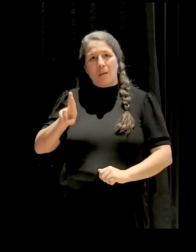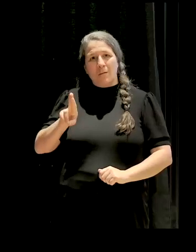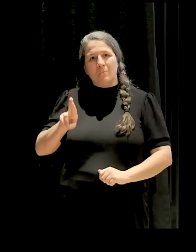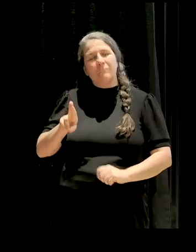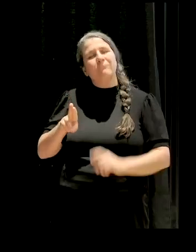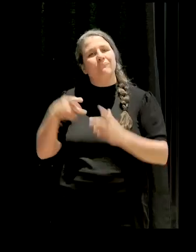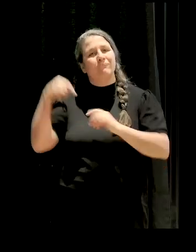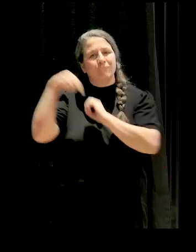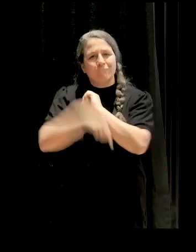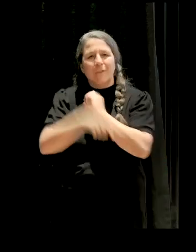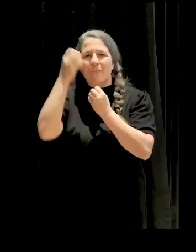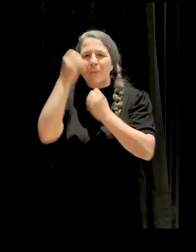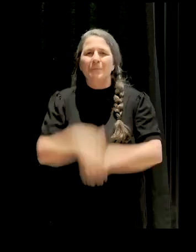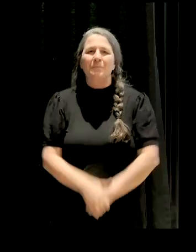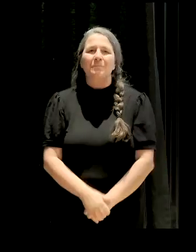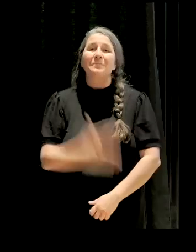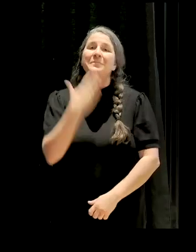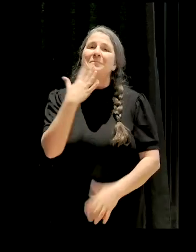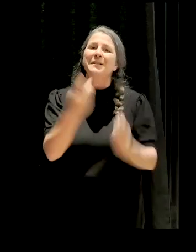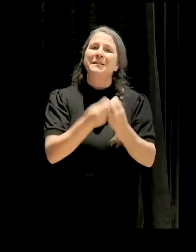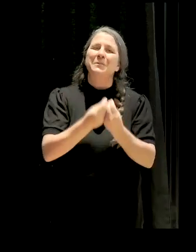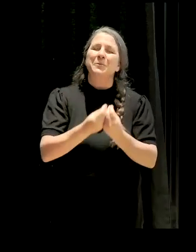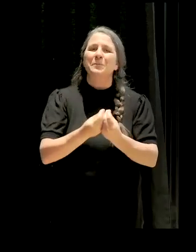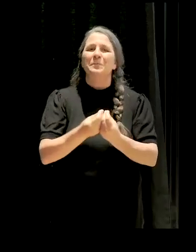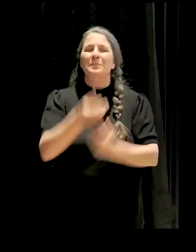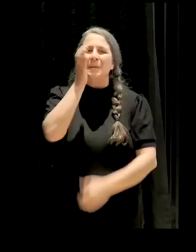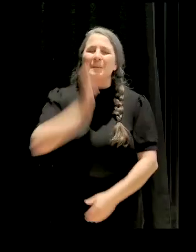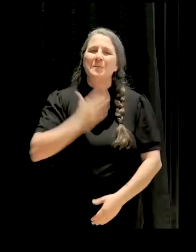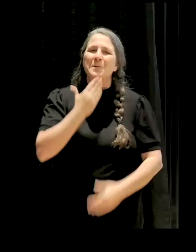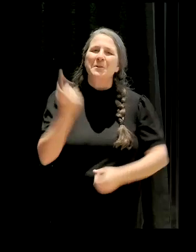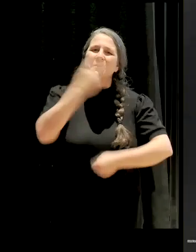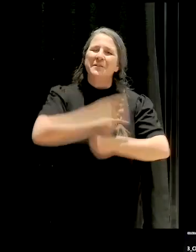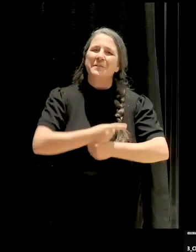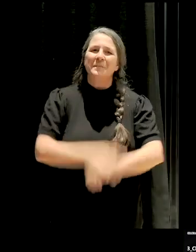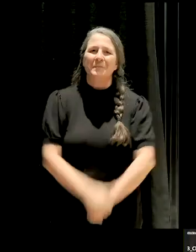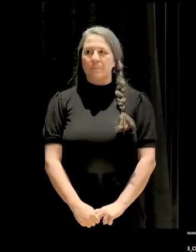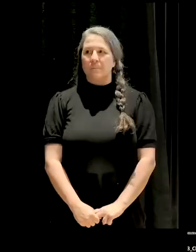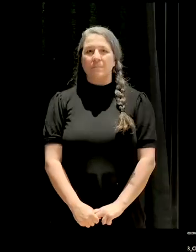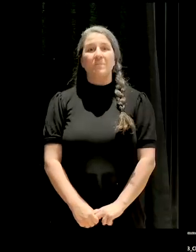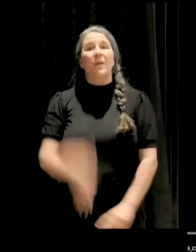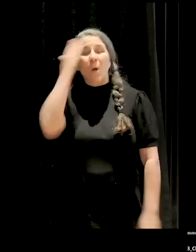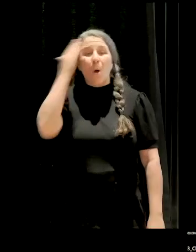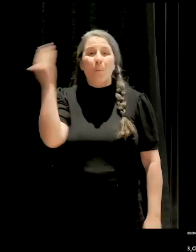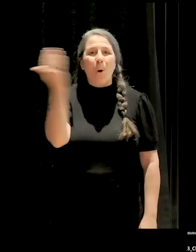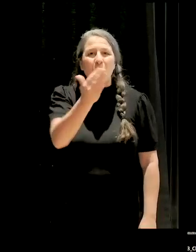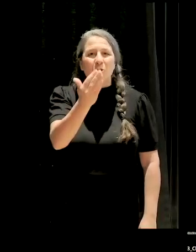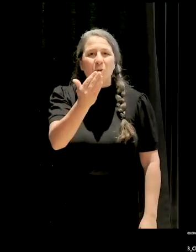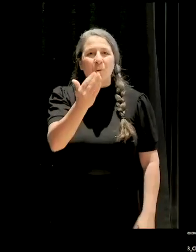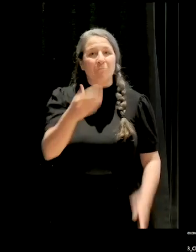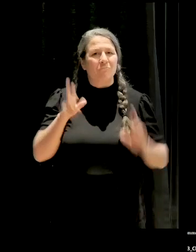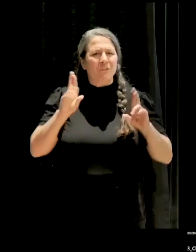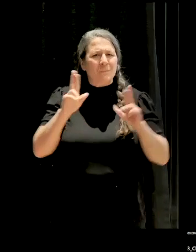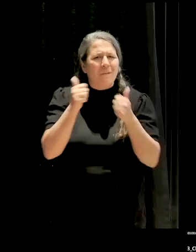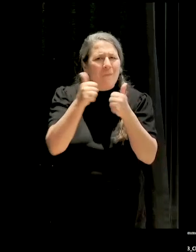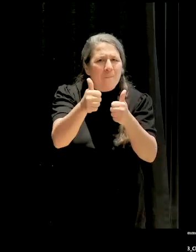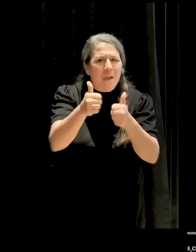accès à toutes ces informations-là. Donc, merci beaucoup pour votre écoute et bonne journée. Tout le monde, j'espère que vous allez bien.